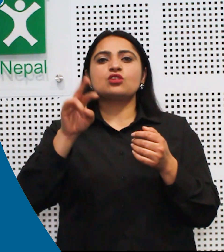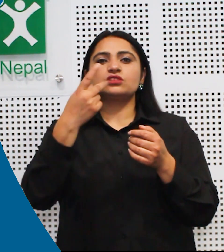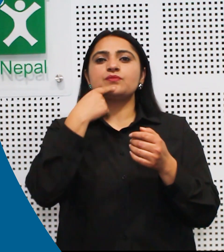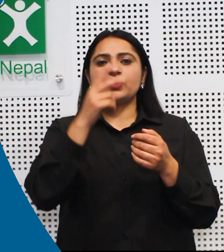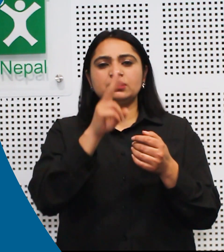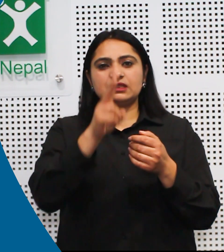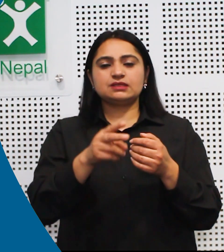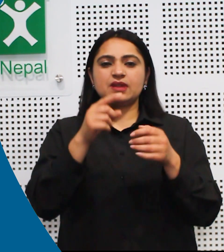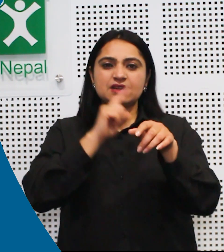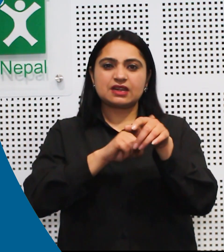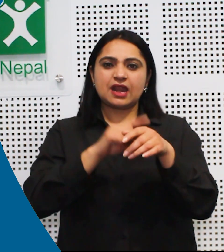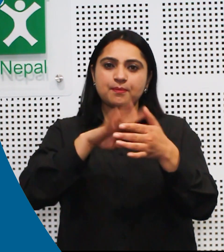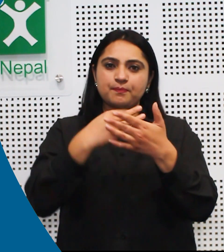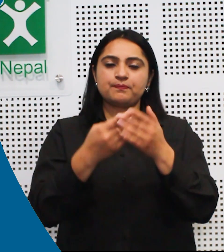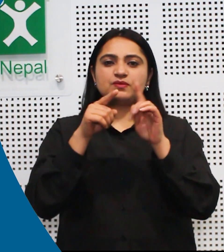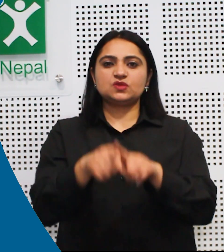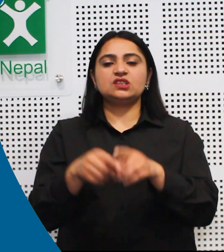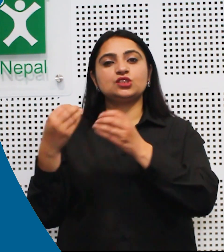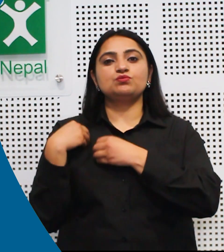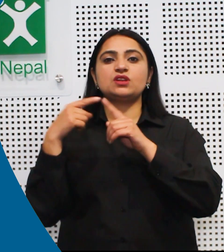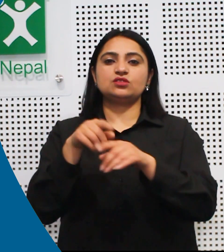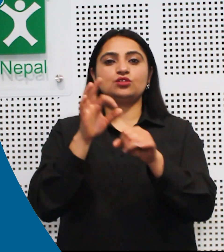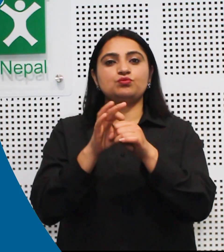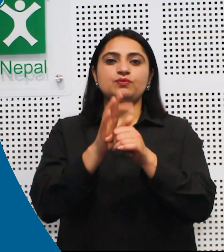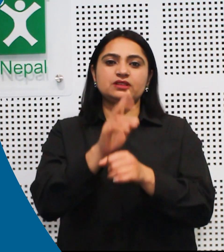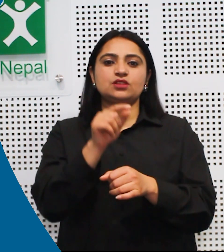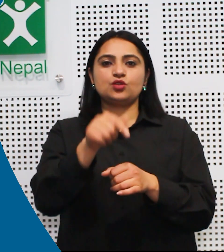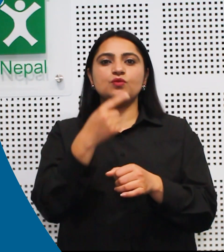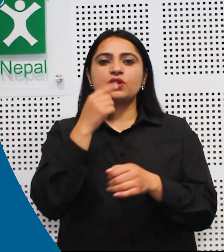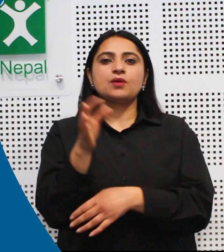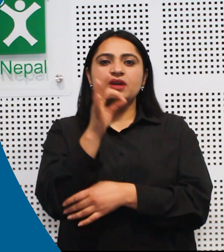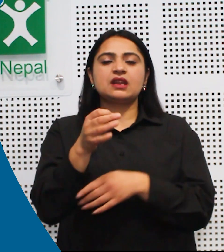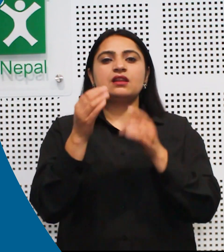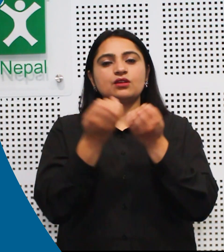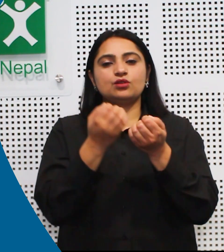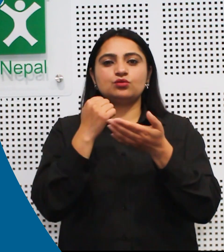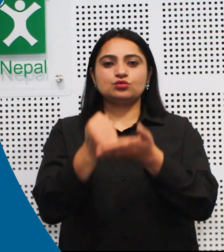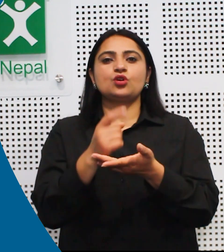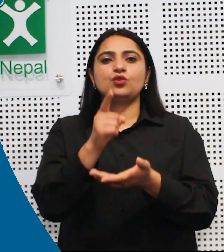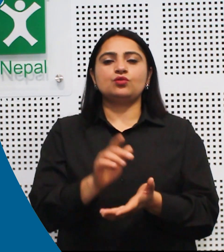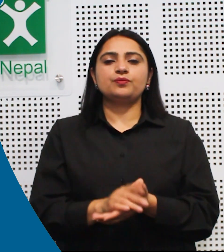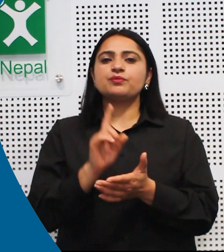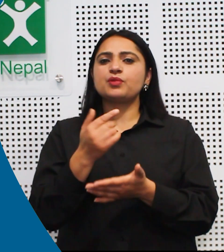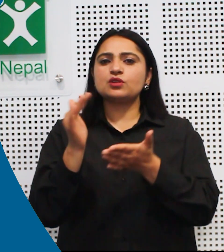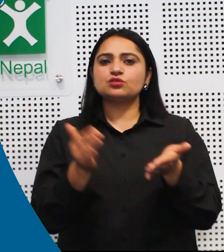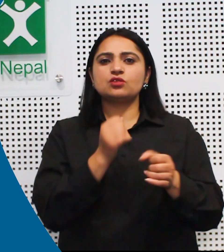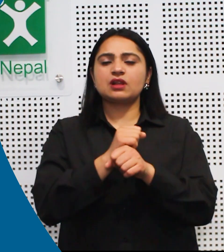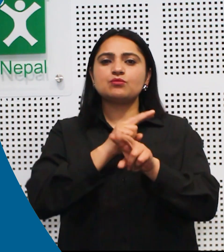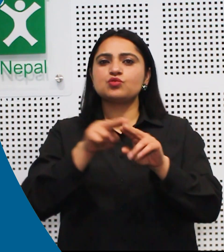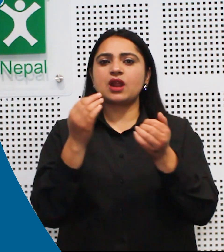पनि टाइमलाइन सहितकै जिम्मेवारी सहितकै व्यवस्था हुँदाखेरि यो भनेको मन्त्रालयले गरेको सहजीकरण नै भयो। पहिलो चरणको काम सक्नको